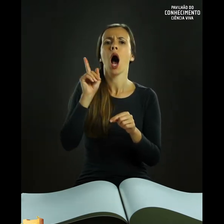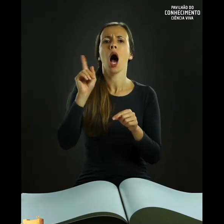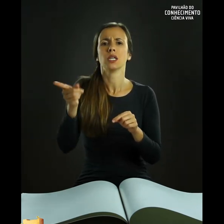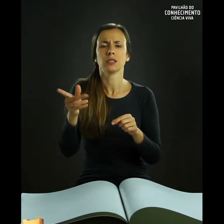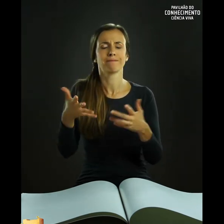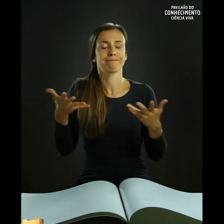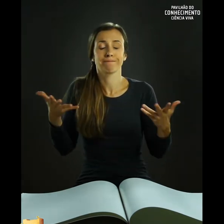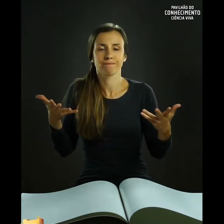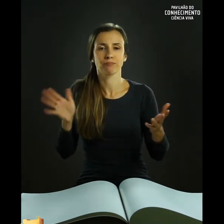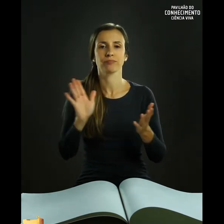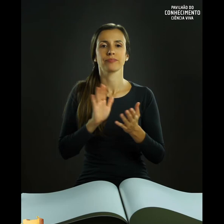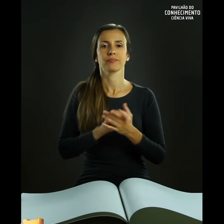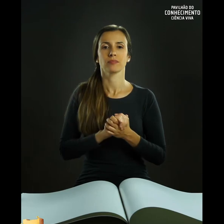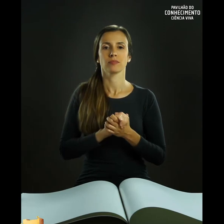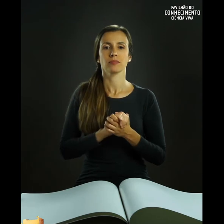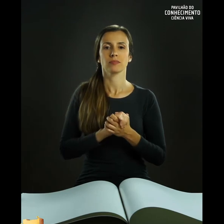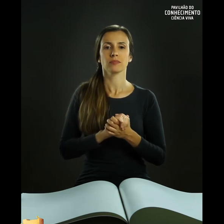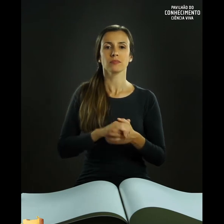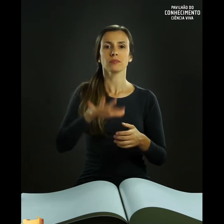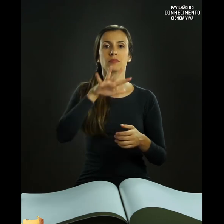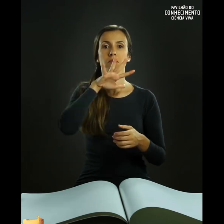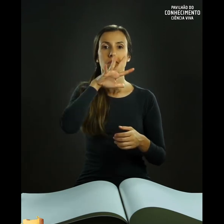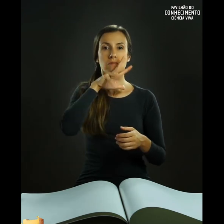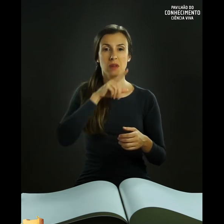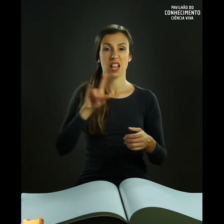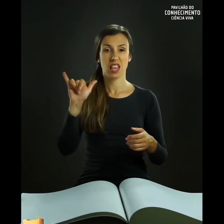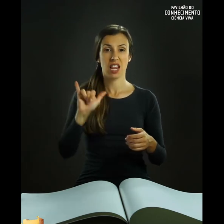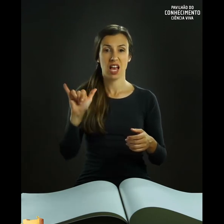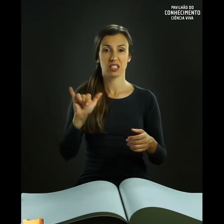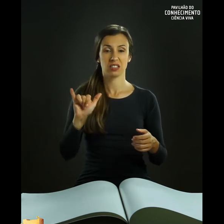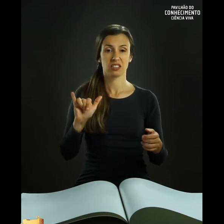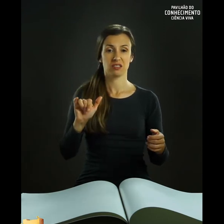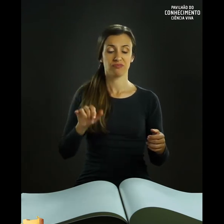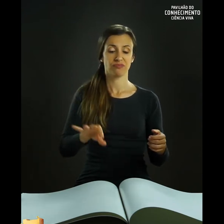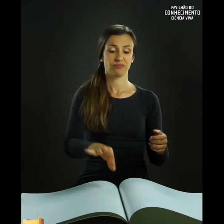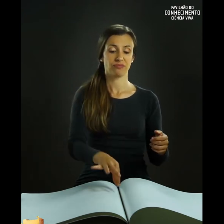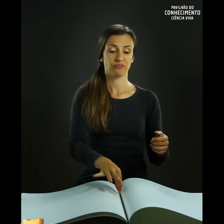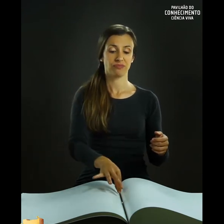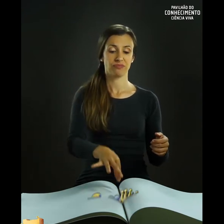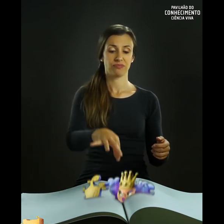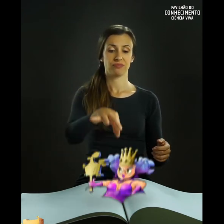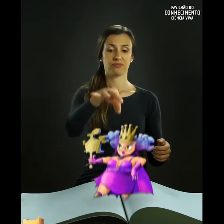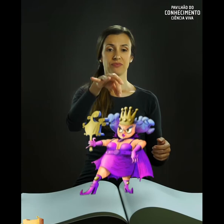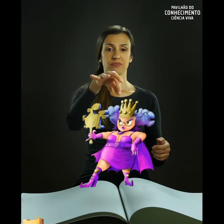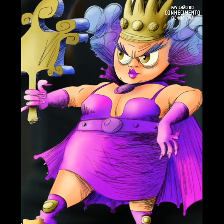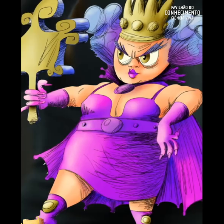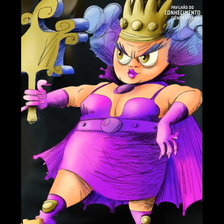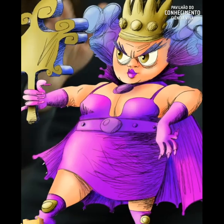sete mineiros rudes. Mantinham-na encerrada e obrigavam-na a fazer todos os trabalhos domésticos. Era uma vida cinzenta. Um